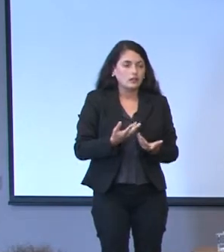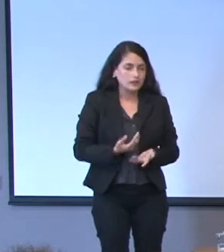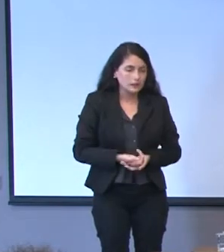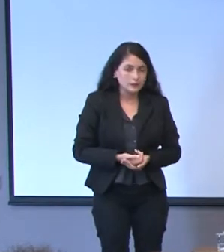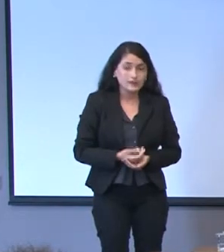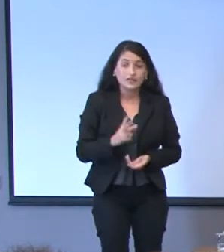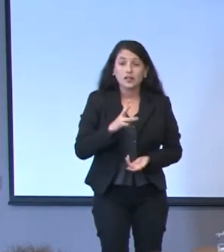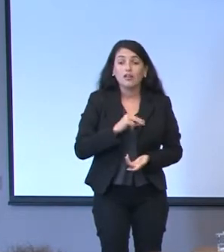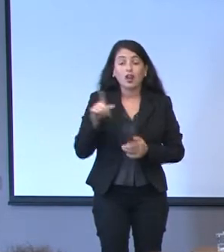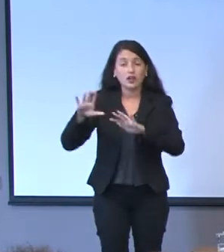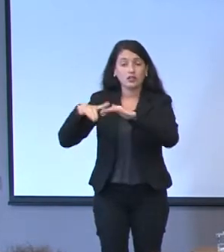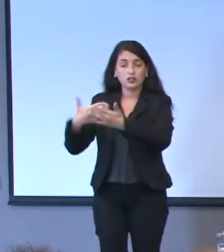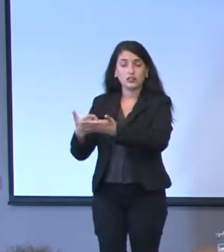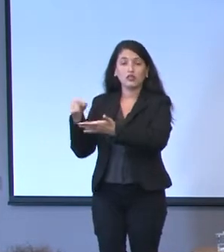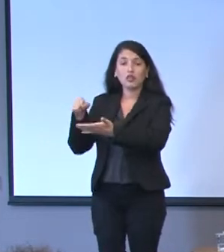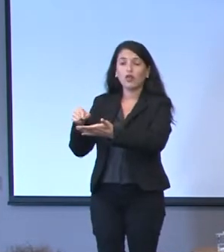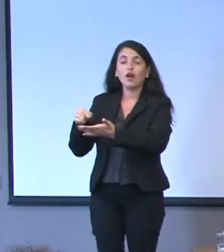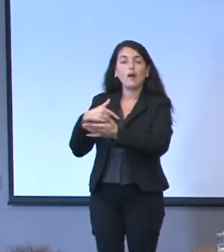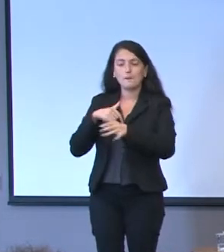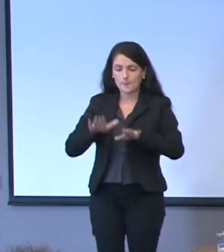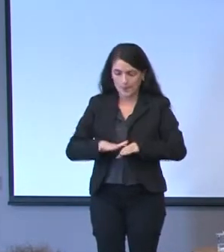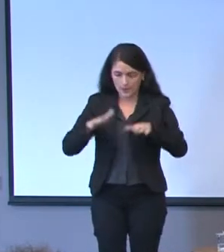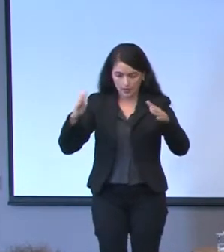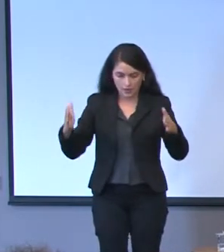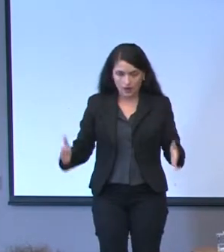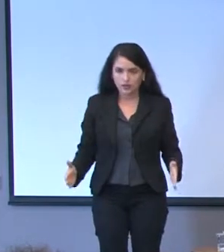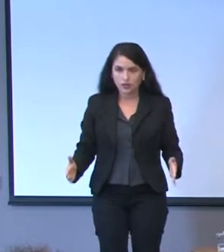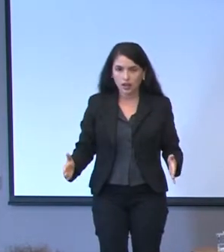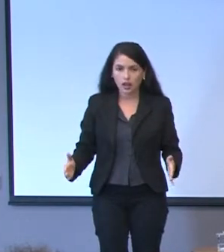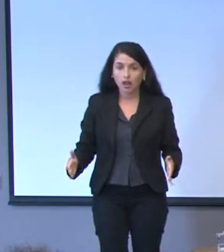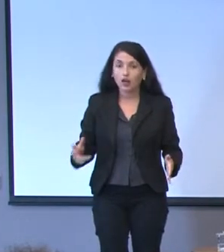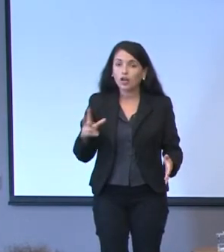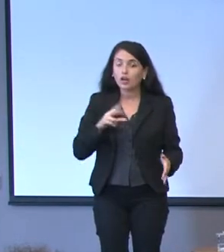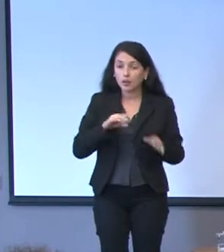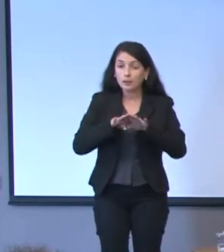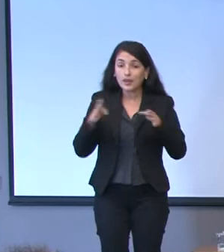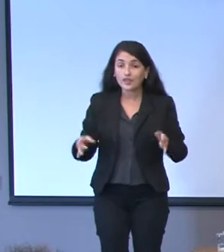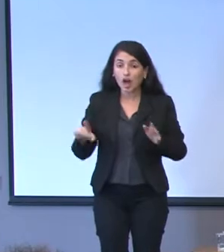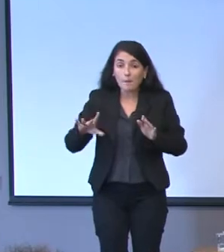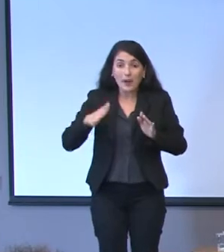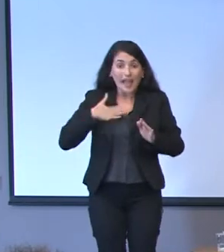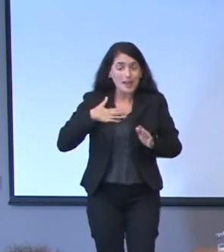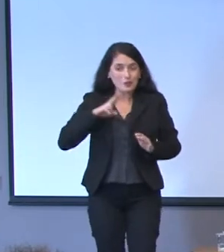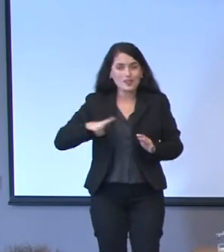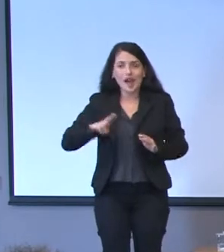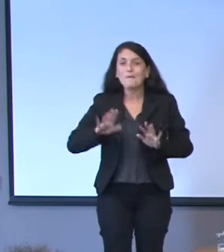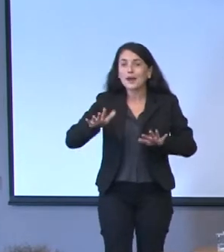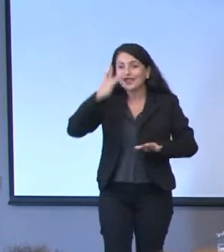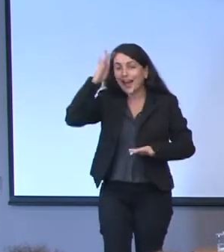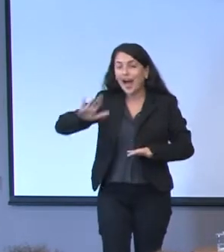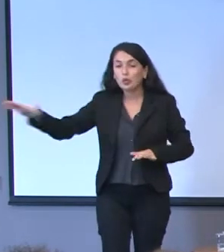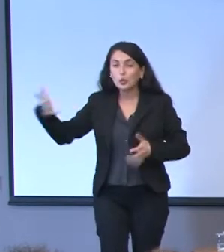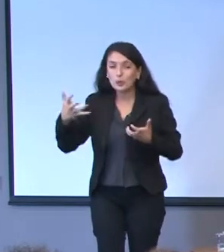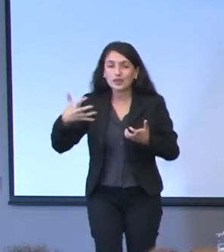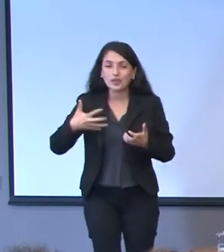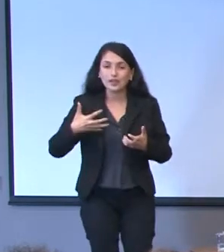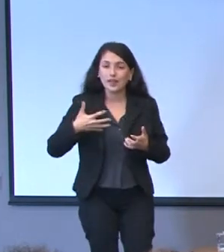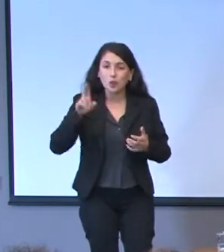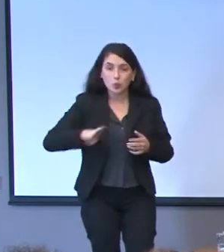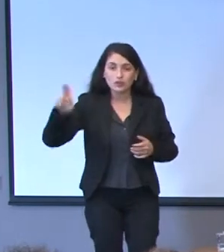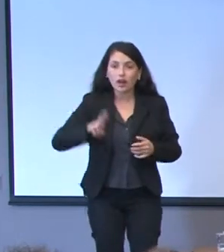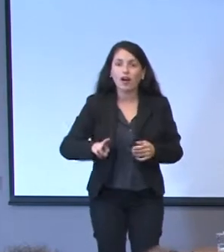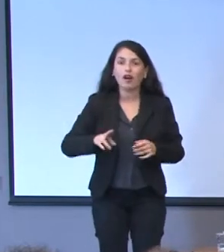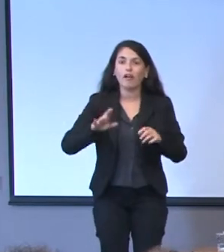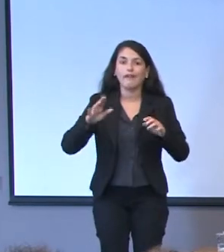E essa escola... E essa mesa era disputadíssima na escola, embora fosse para o meu uso, ela era usada para os